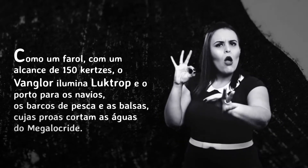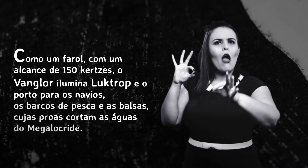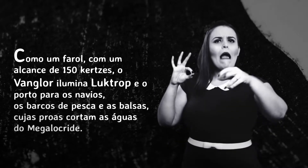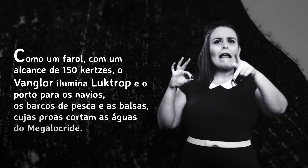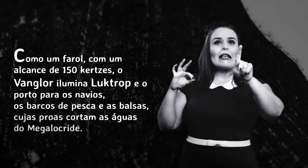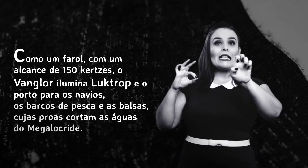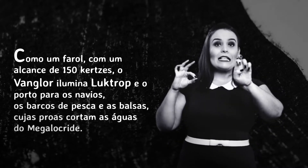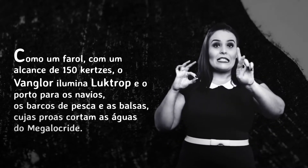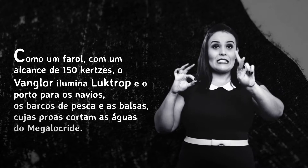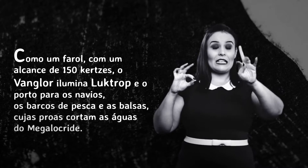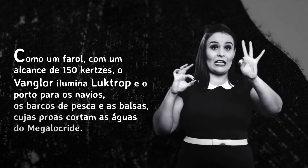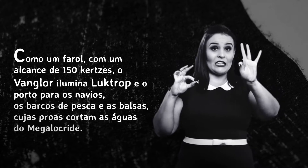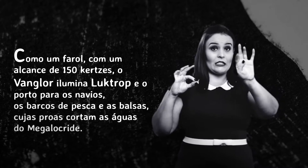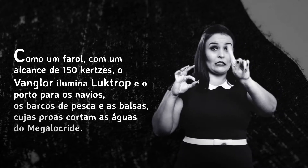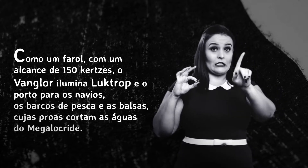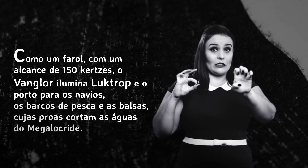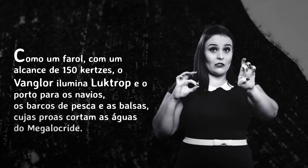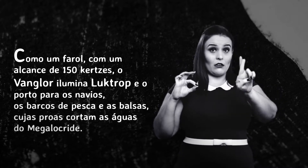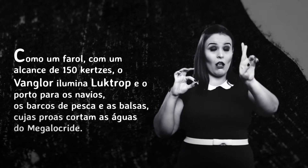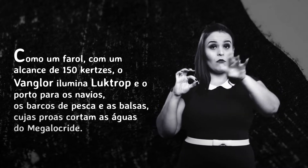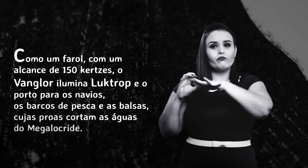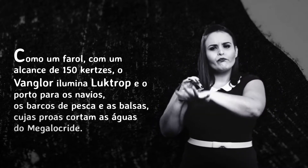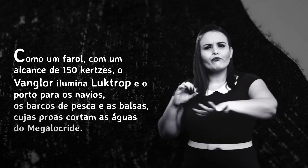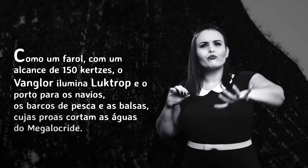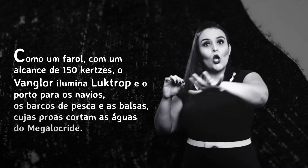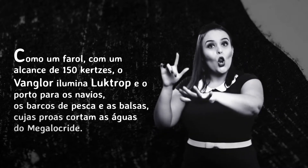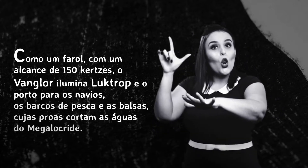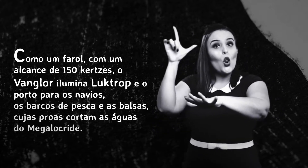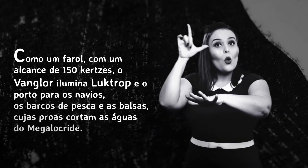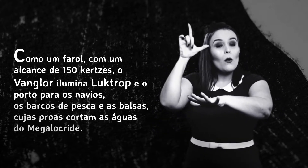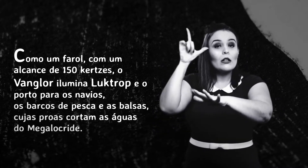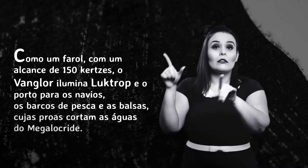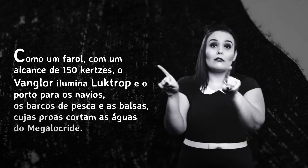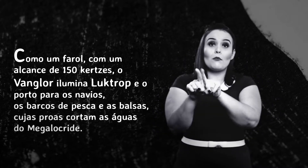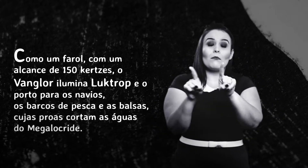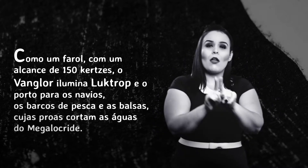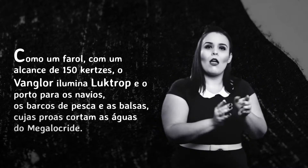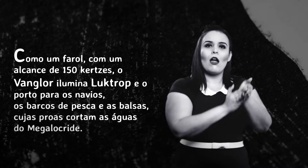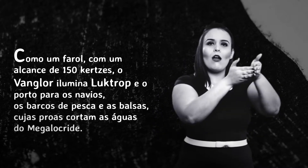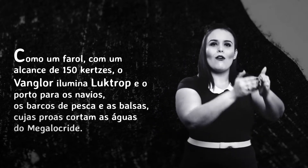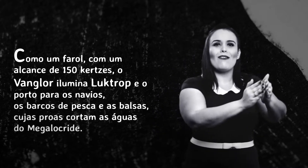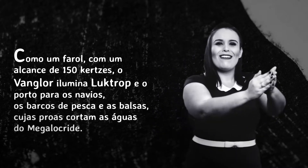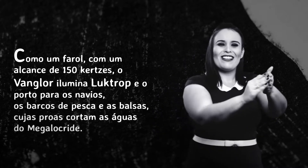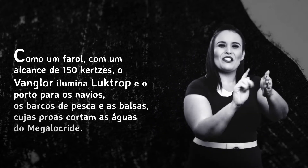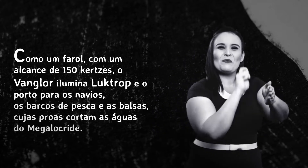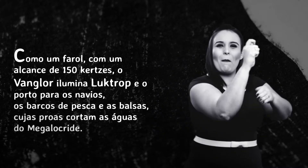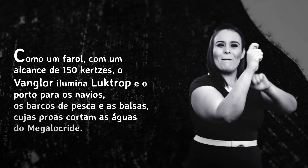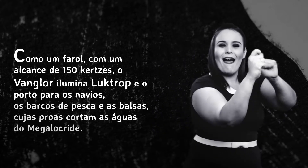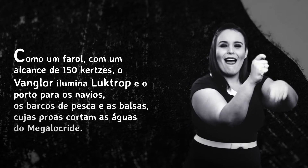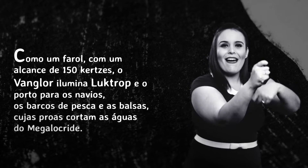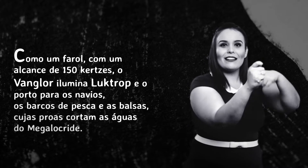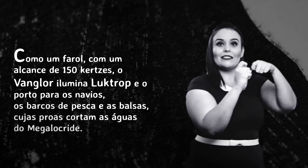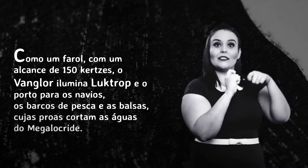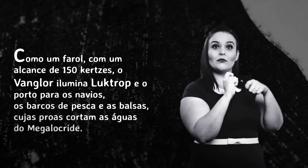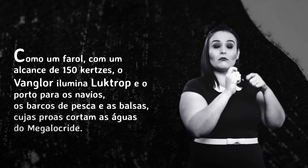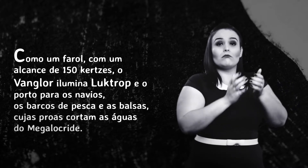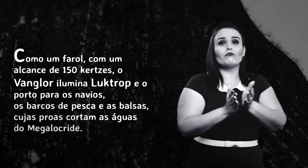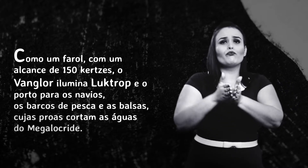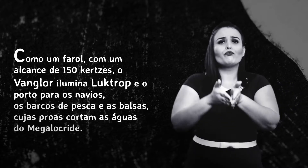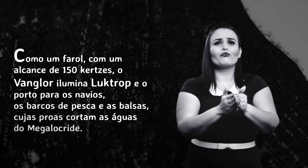quertzes, o Vanglor ilumina Leuctrop e o porto para os navios, os barcos de pesca e as balsas, cujas proas